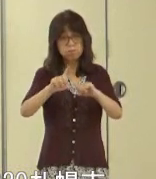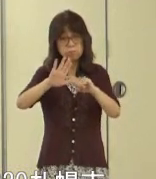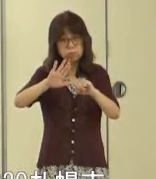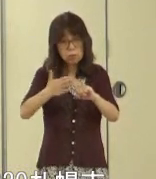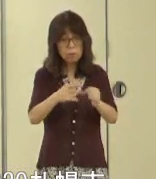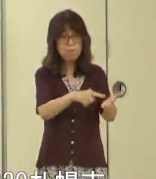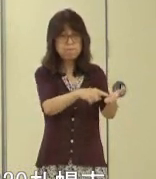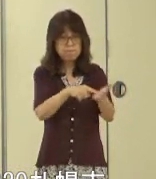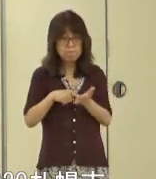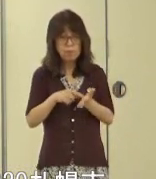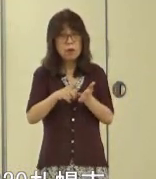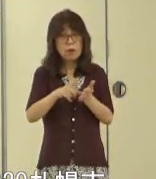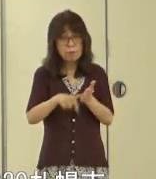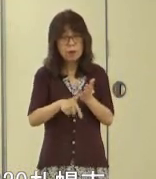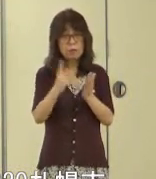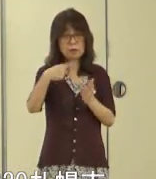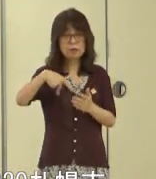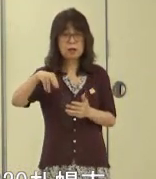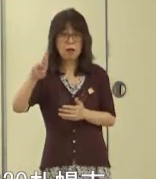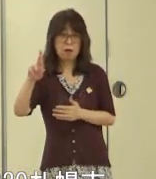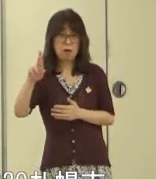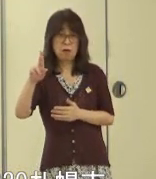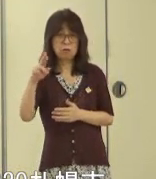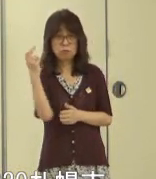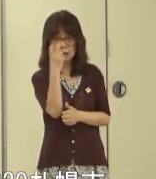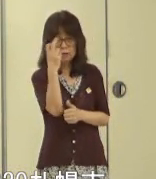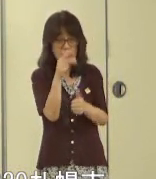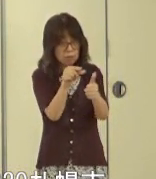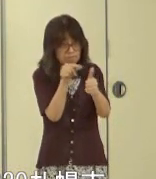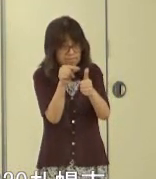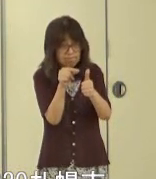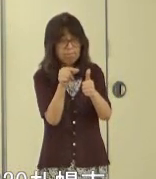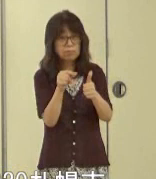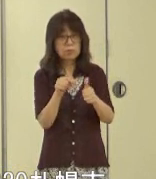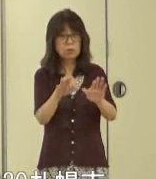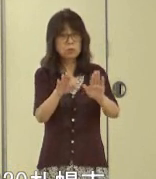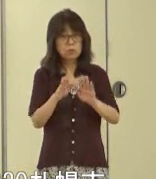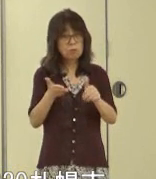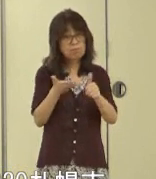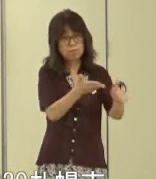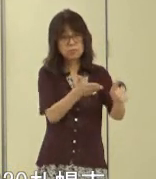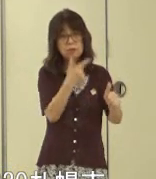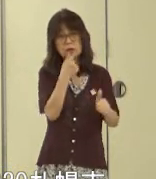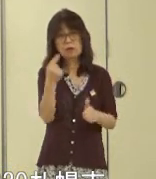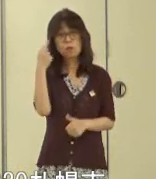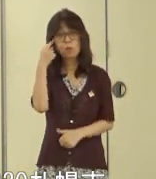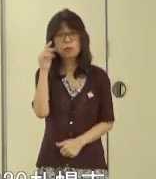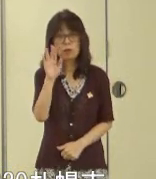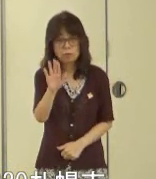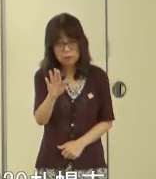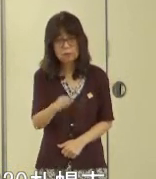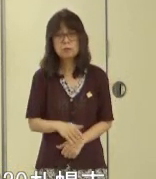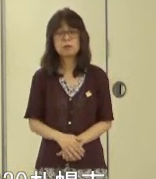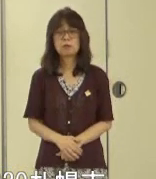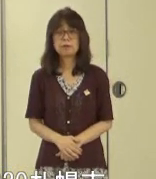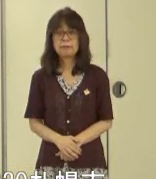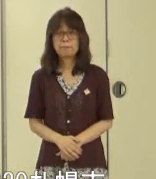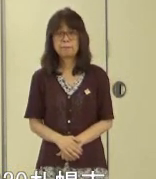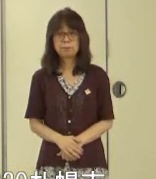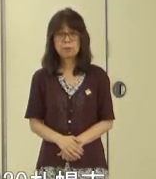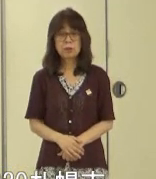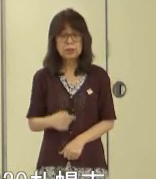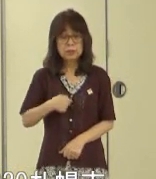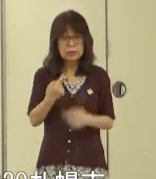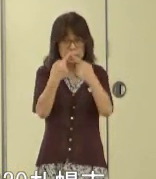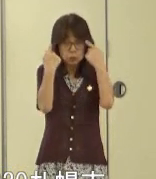て検査を受けていただくということにしていきたいというふうに考えております。ご自